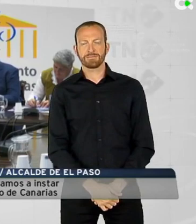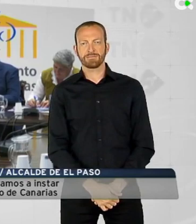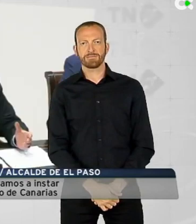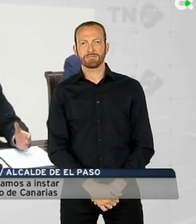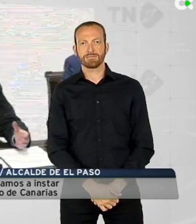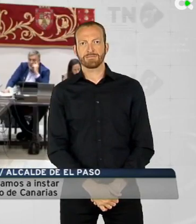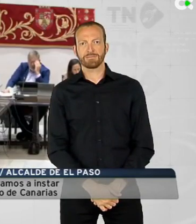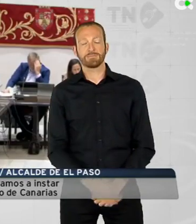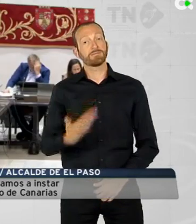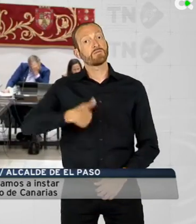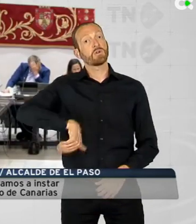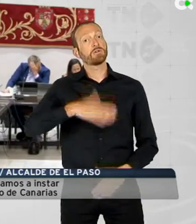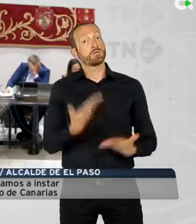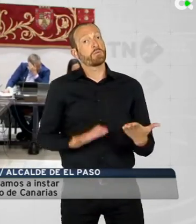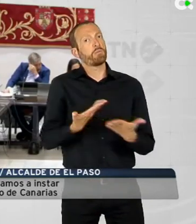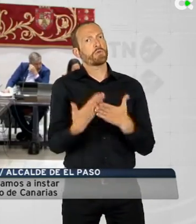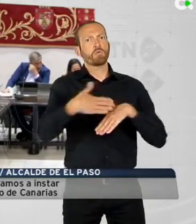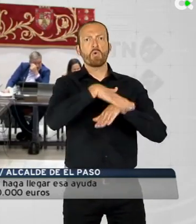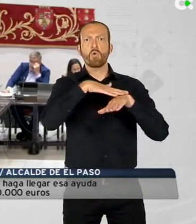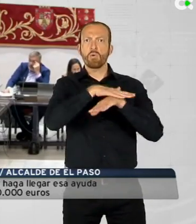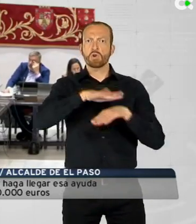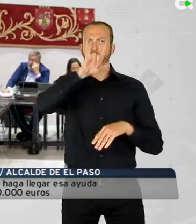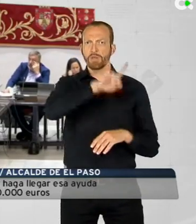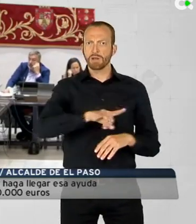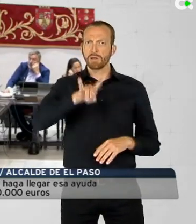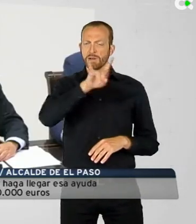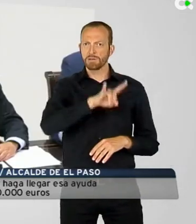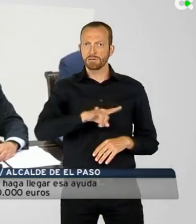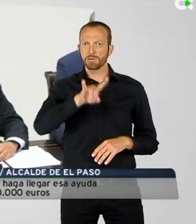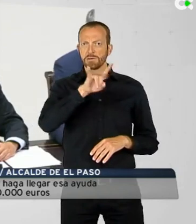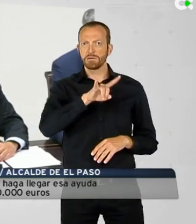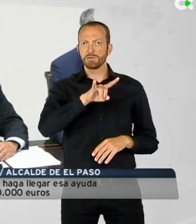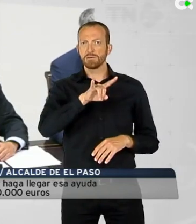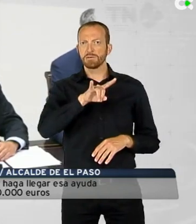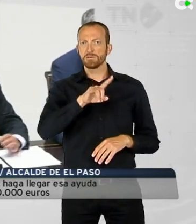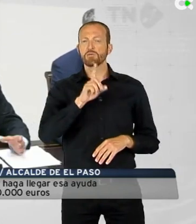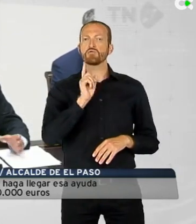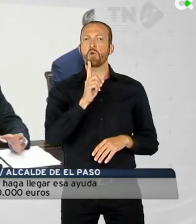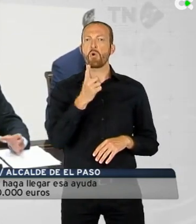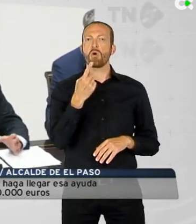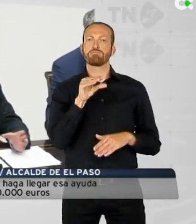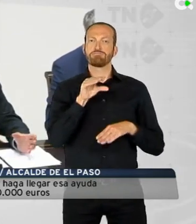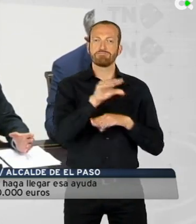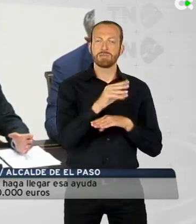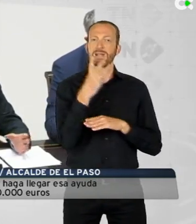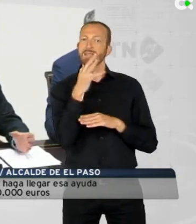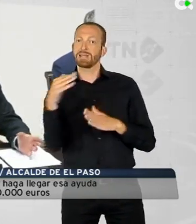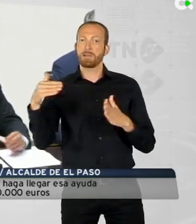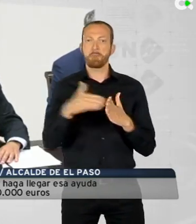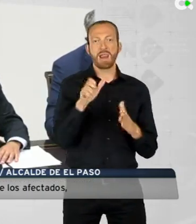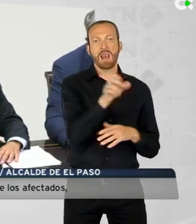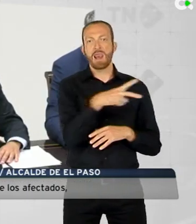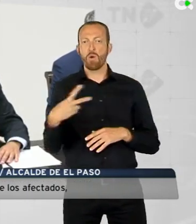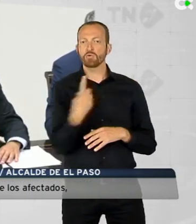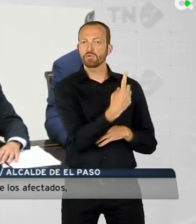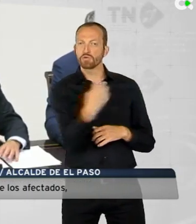Nosotros vamos a instar al Gobierno de Canarias a que no solamente pues haga llegar esa ayuda de los 30.000 euros a